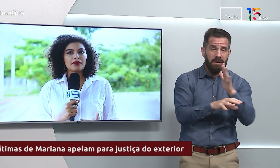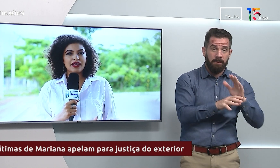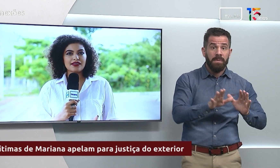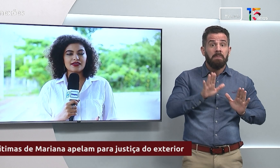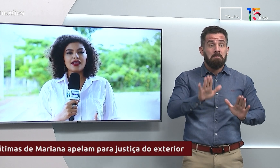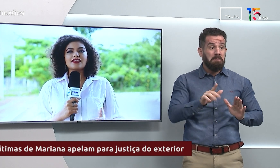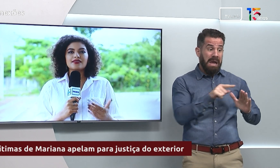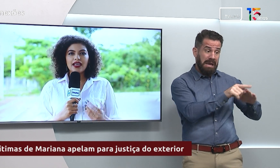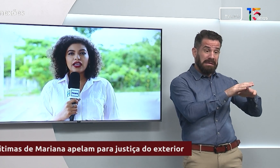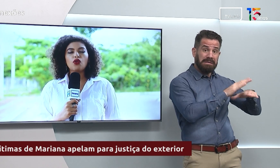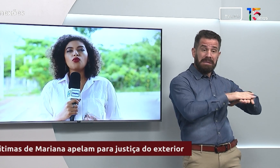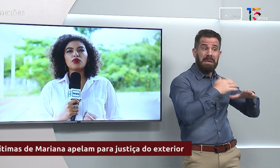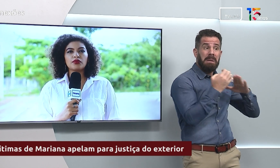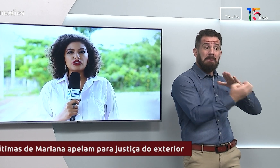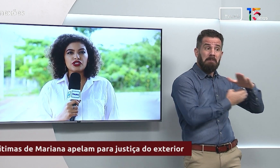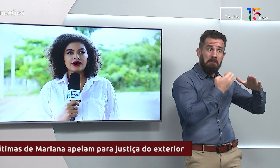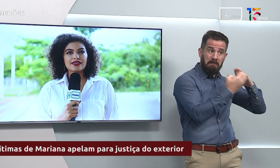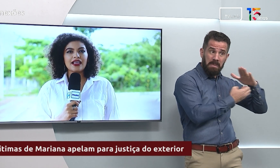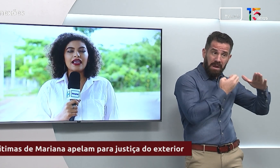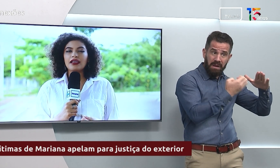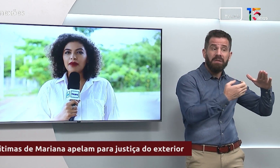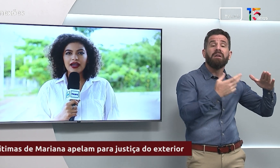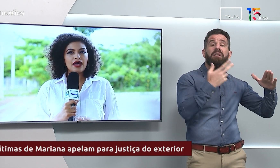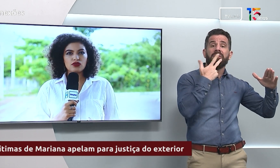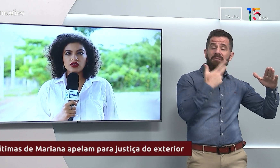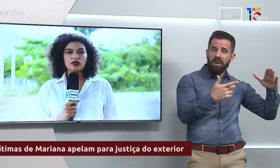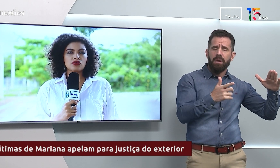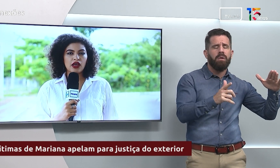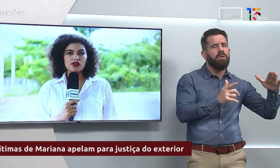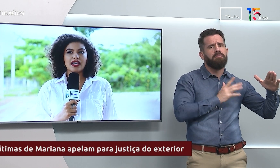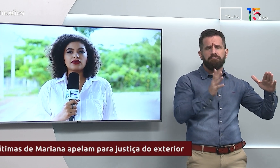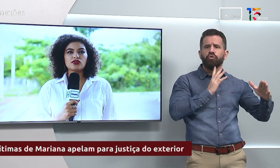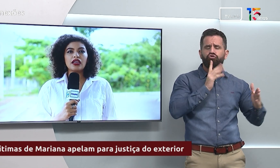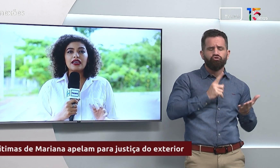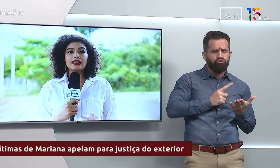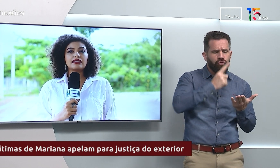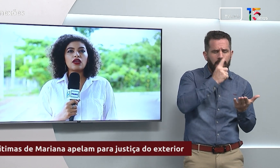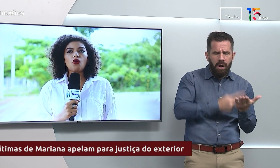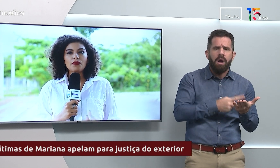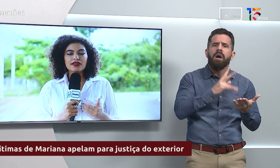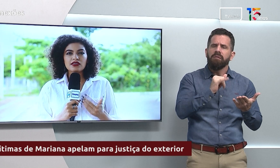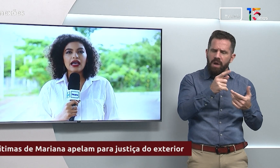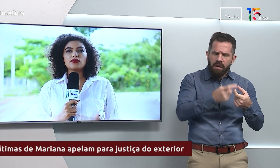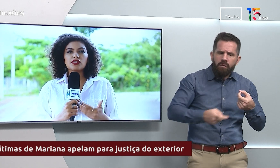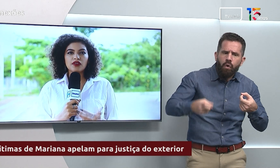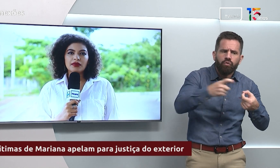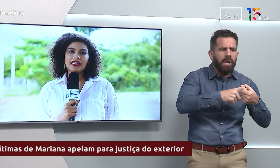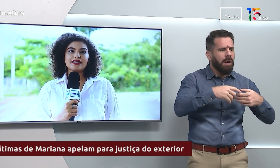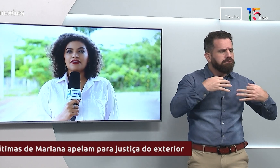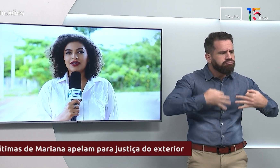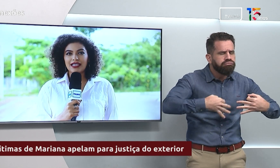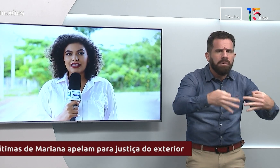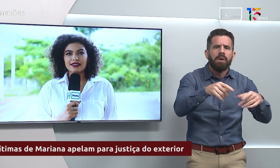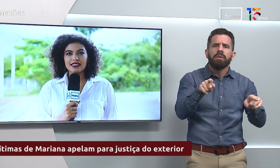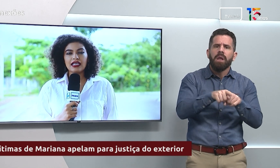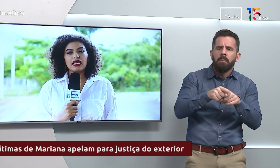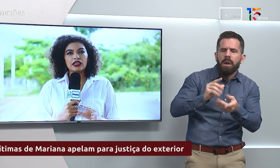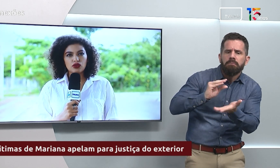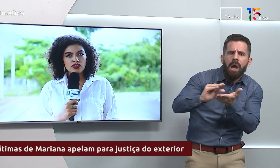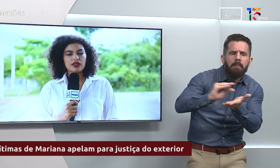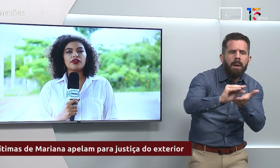as empresas seguem comprometidas em reparar os danos causados e que têm compensado as famílias